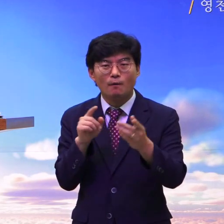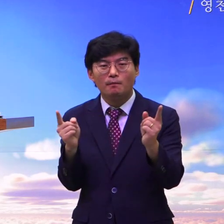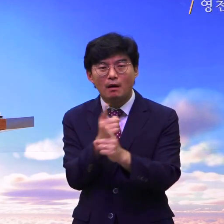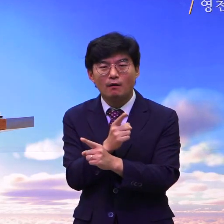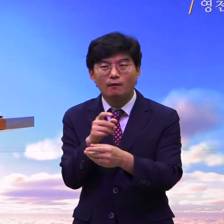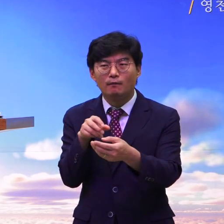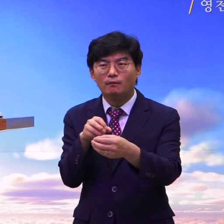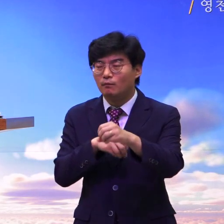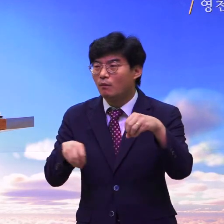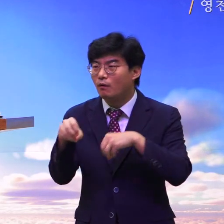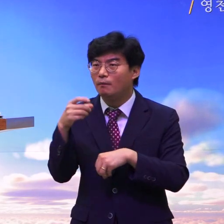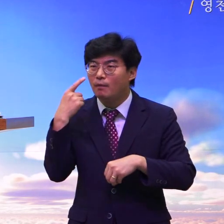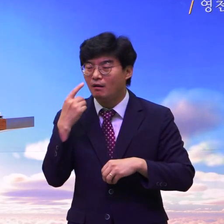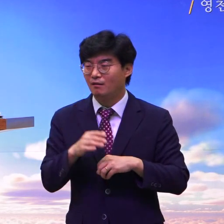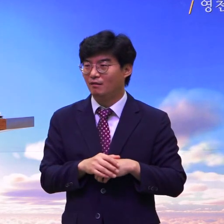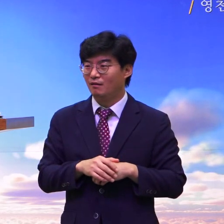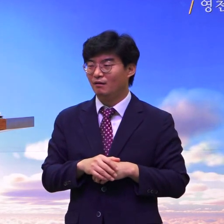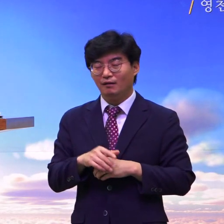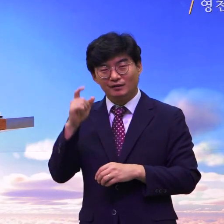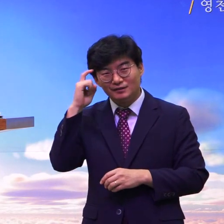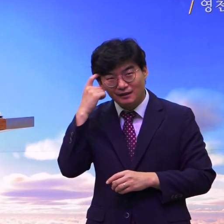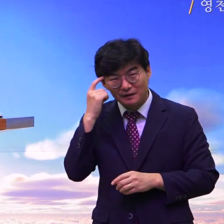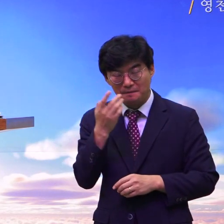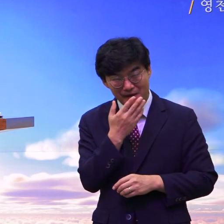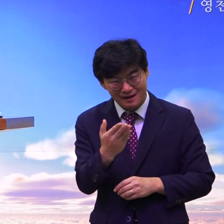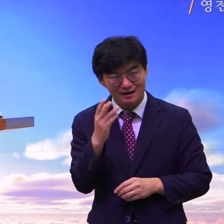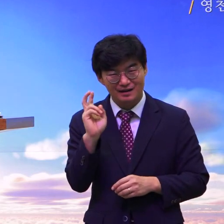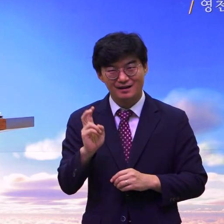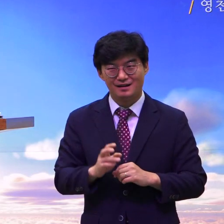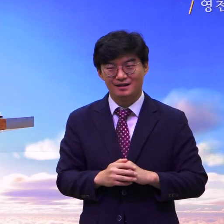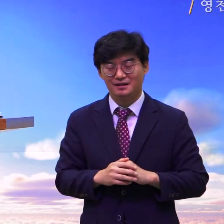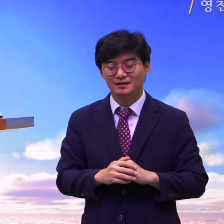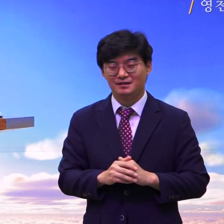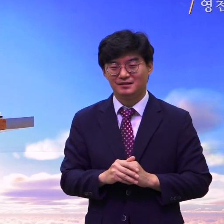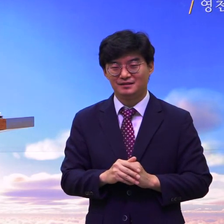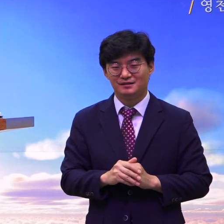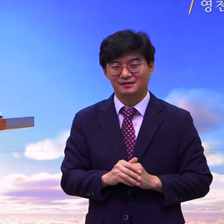다윗을 보면서 여러분은 어떻게 생각했을 것 같습니까?